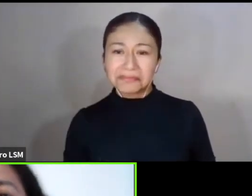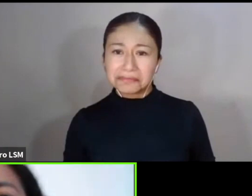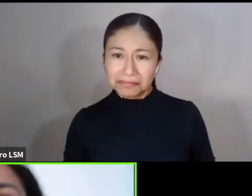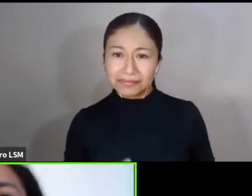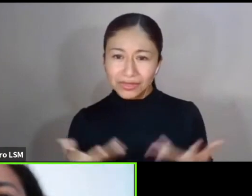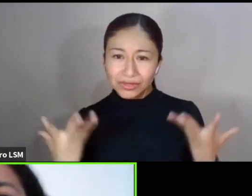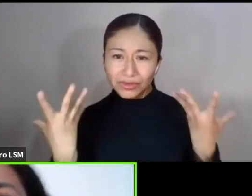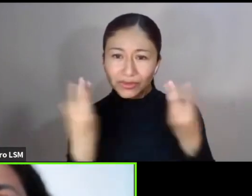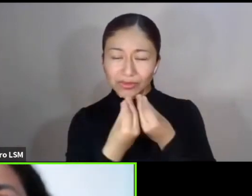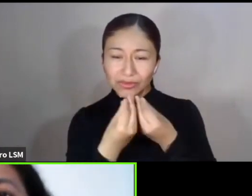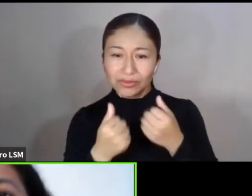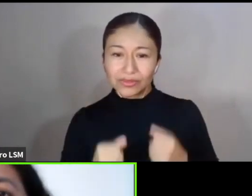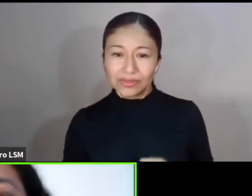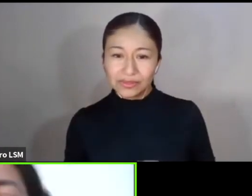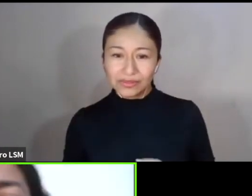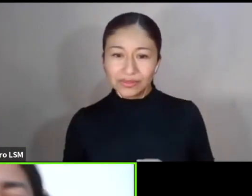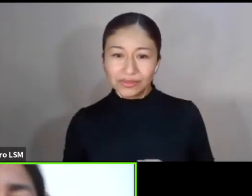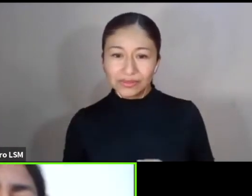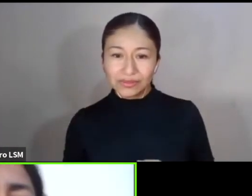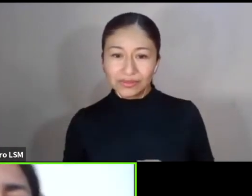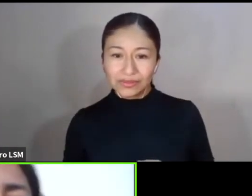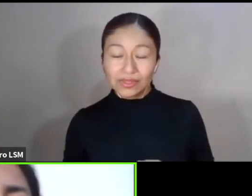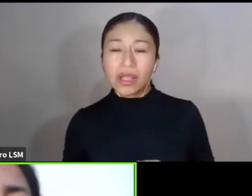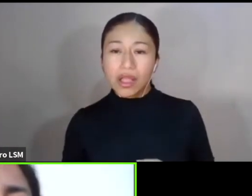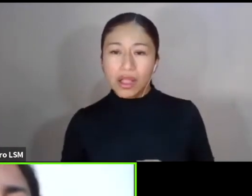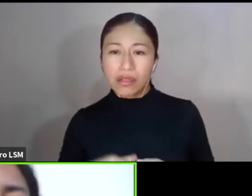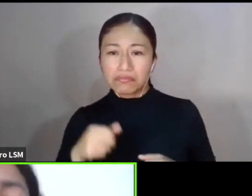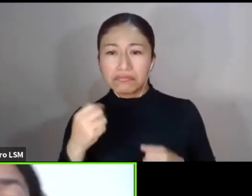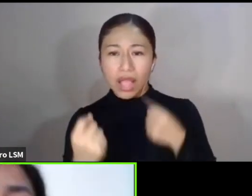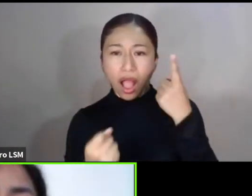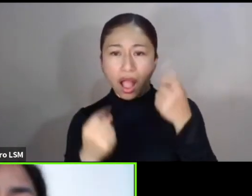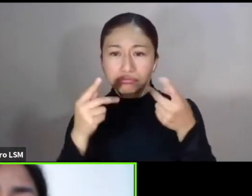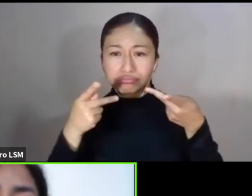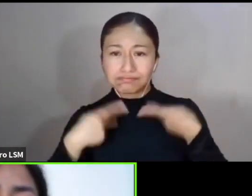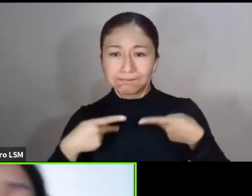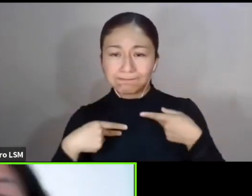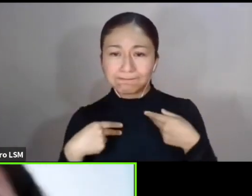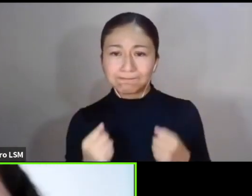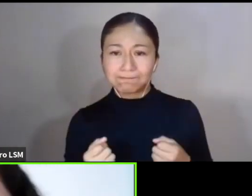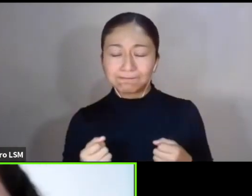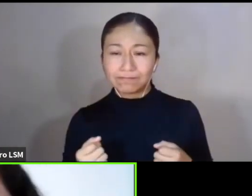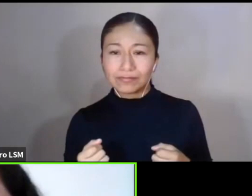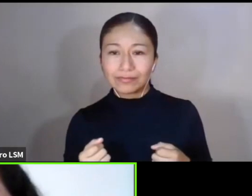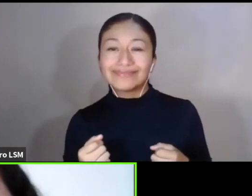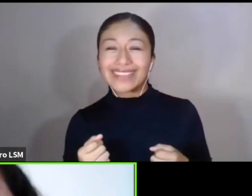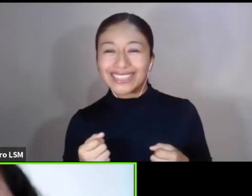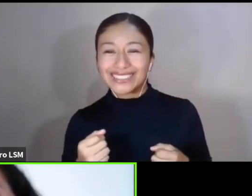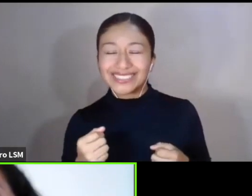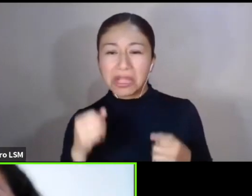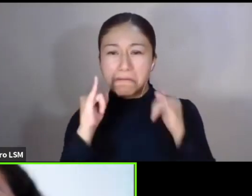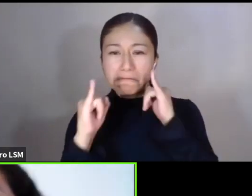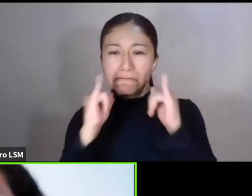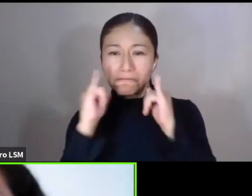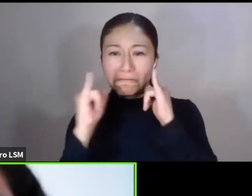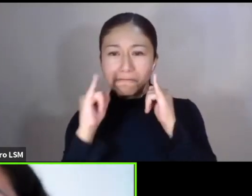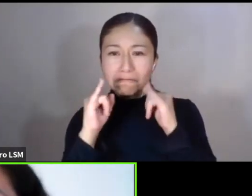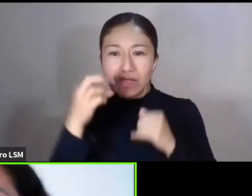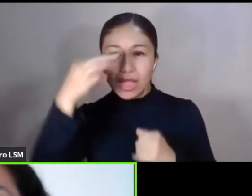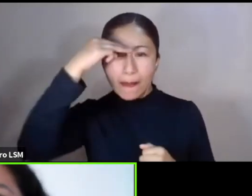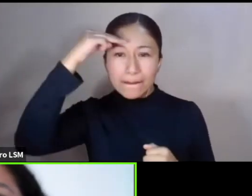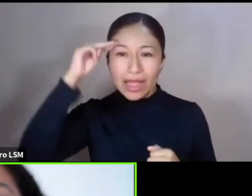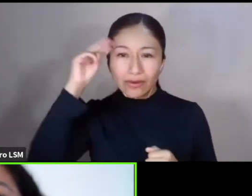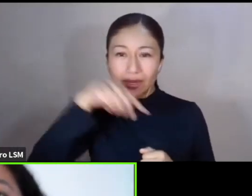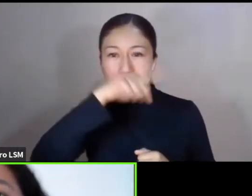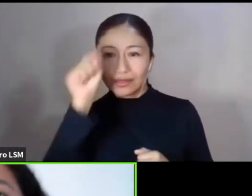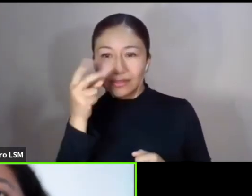nosotros como intérpretes de la lengua de señas mexicanas, Manuel Muciño y Verónica Torres. También queremos agradecerles